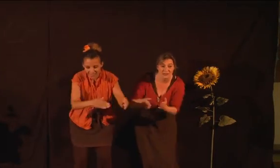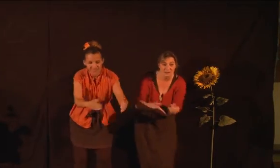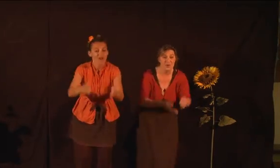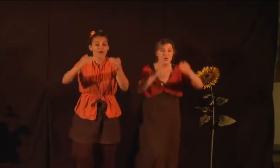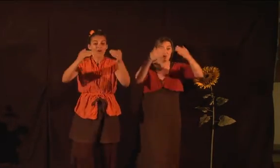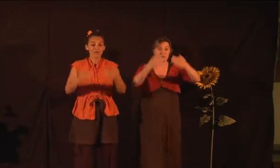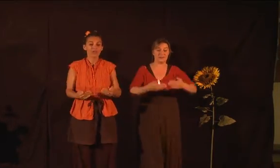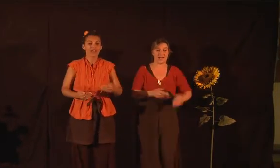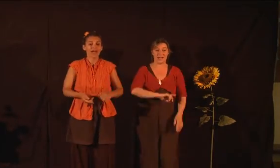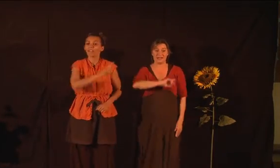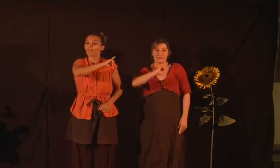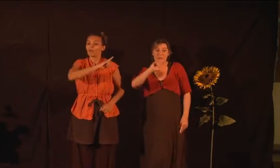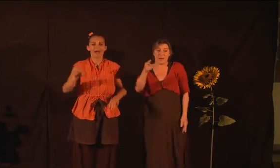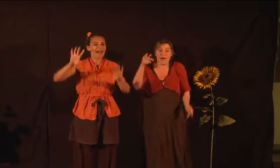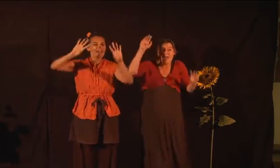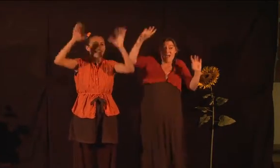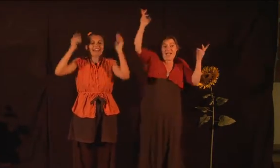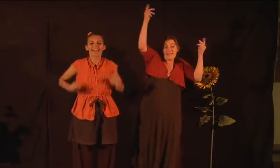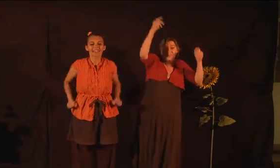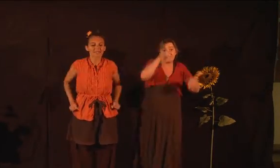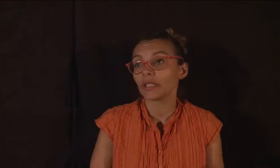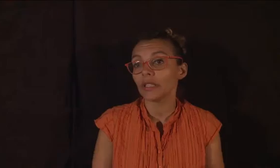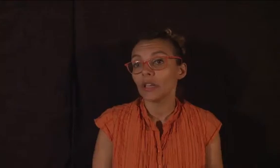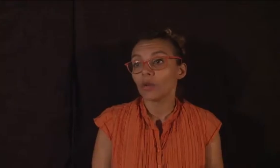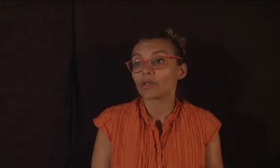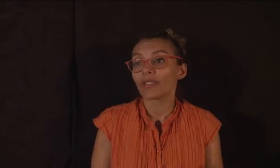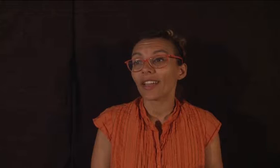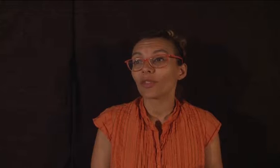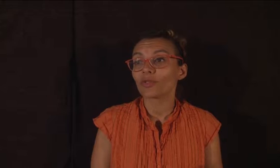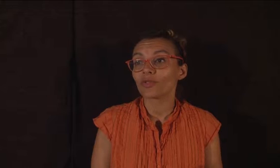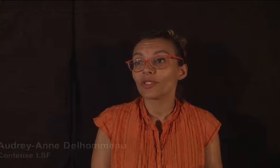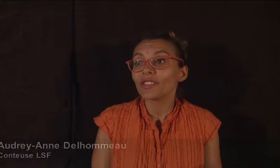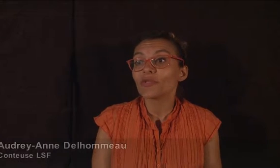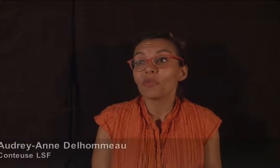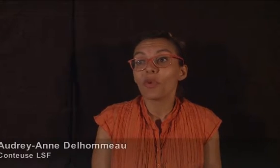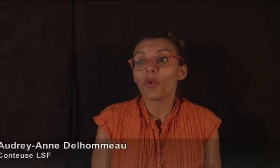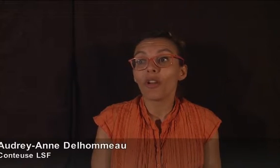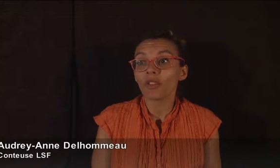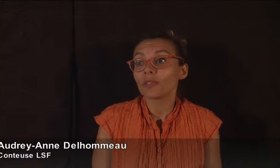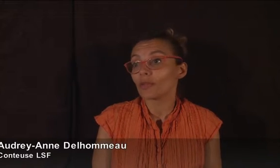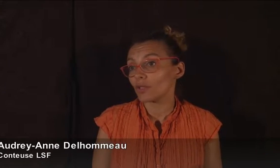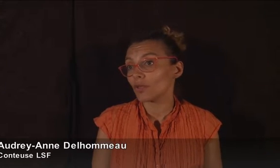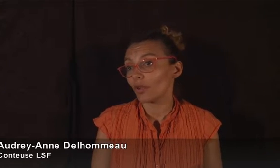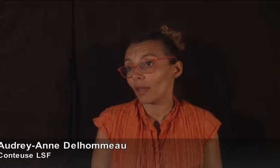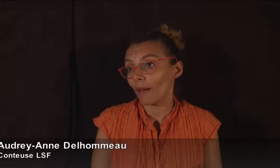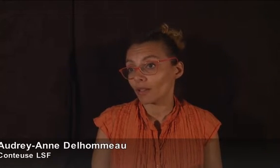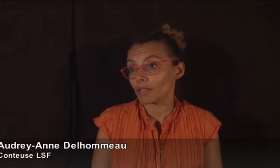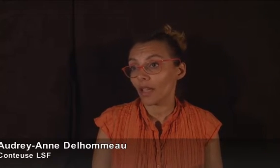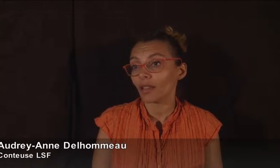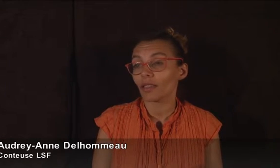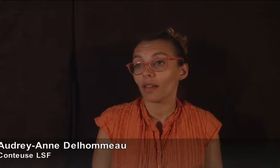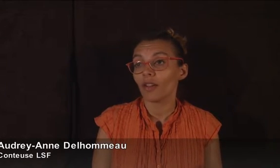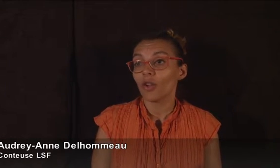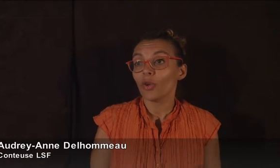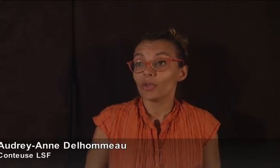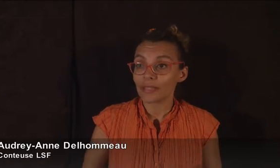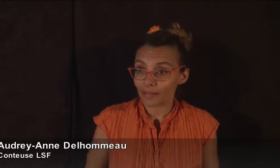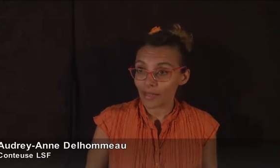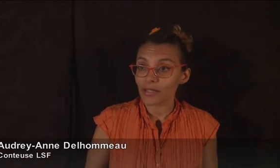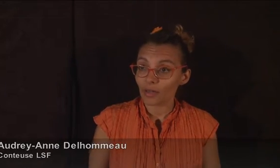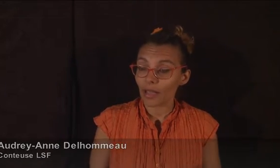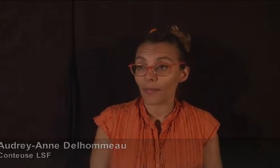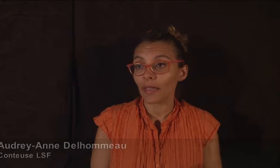puisque voilà, ils n'entendent pas, donc c'est un moyen pour eux de communiquer. Donc c'est vrai que j'utilise le mot langue, puisque c'est une langue à part entière, qui a